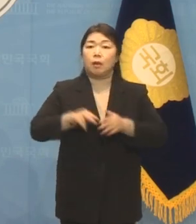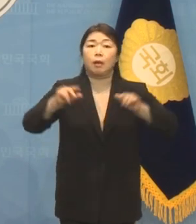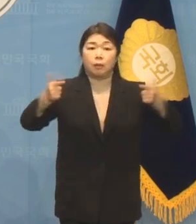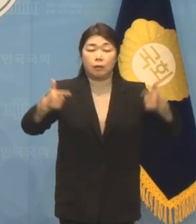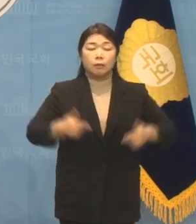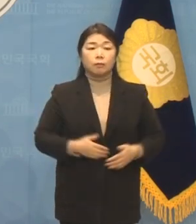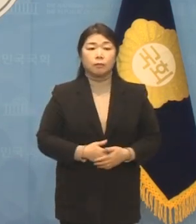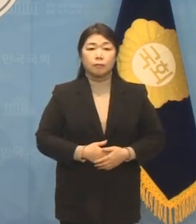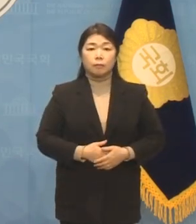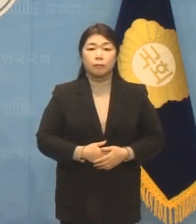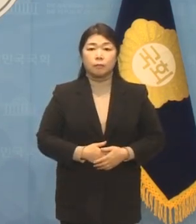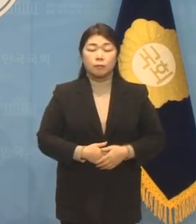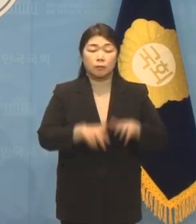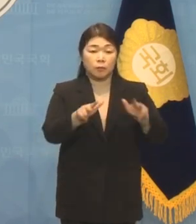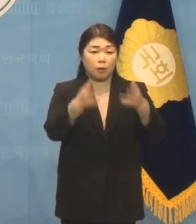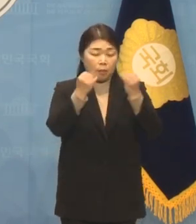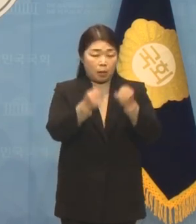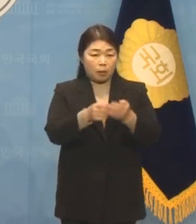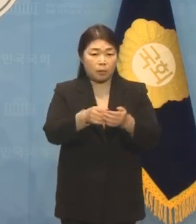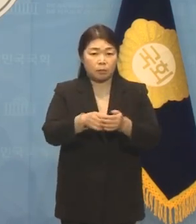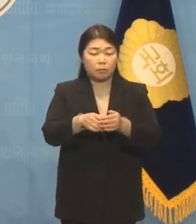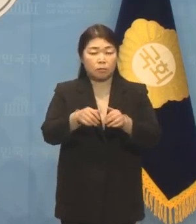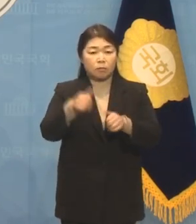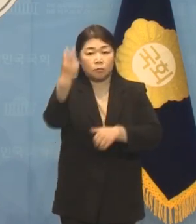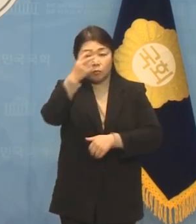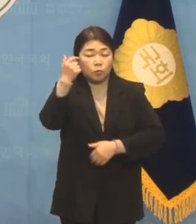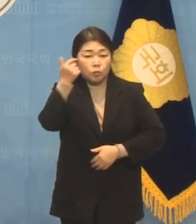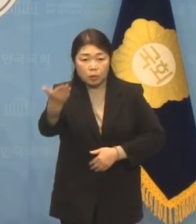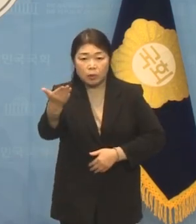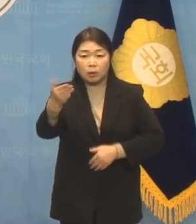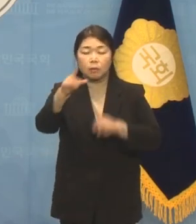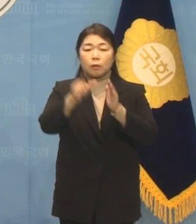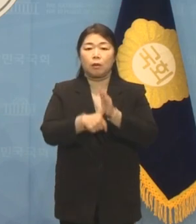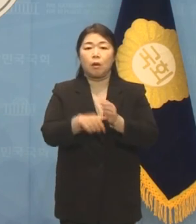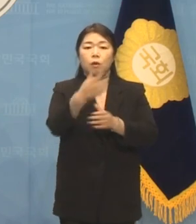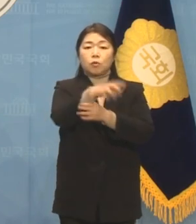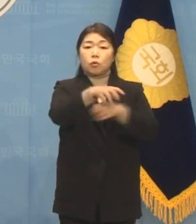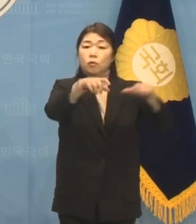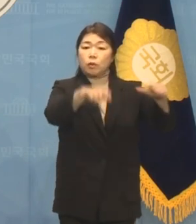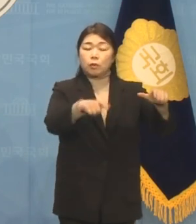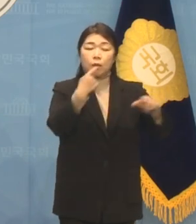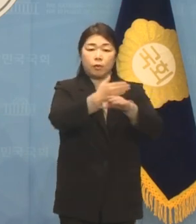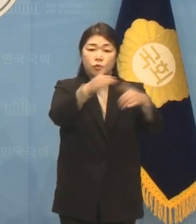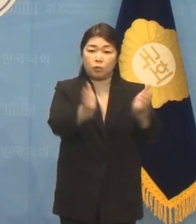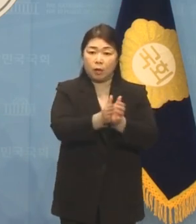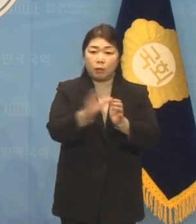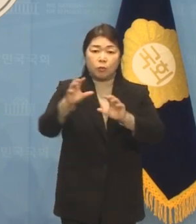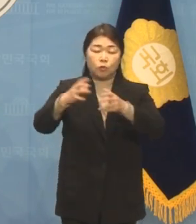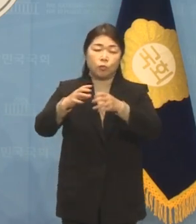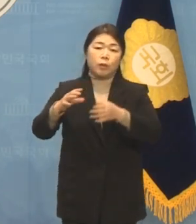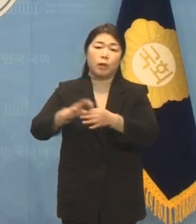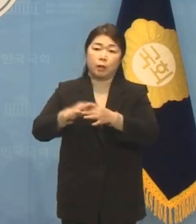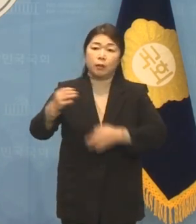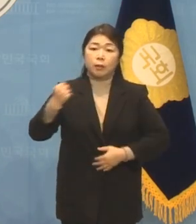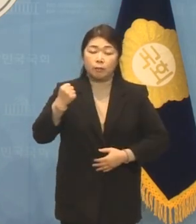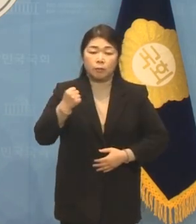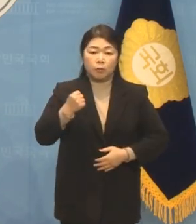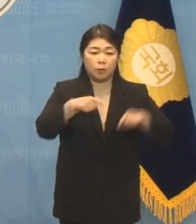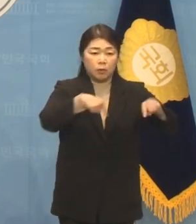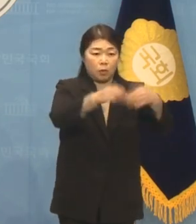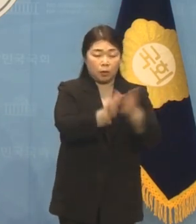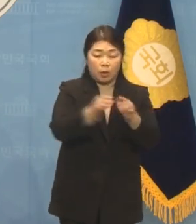생각합니다. 현재 많은 여론조사 전문가들은 종로구에서 민주당과 국민의힘의 정당